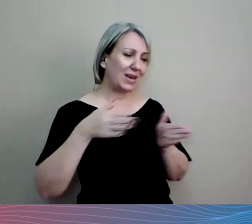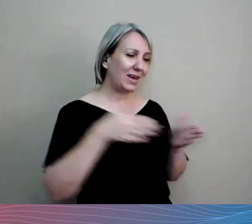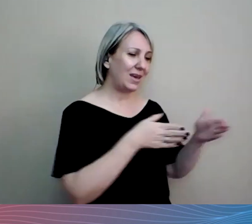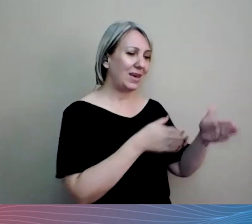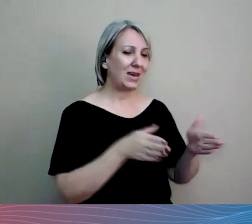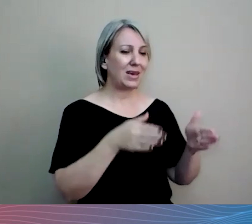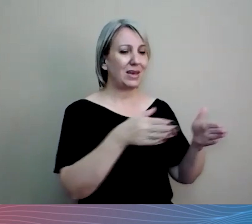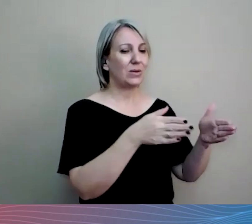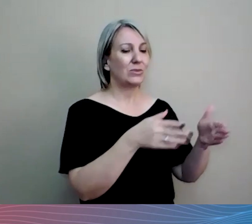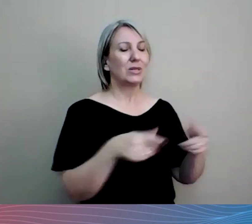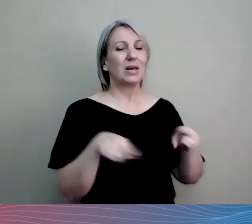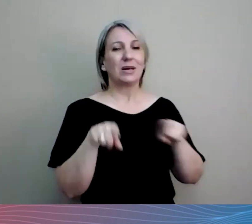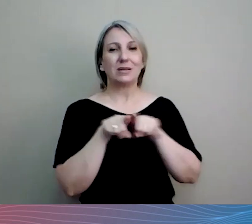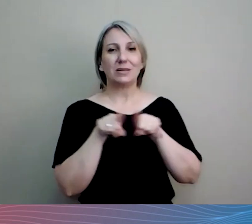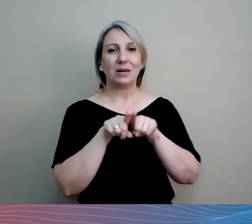aqueles